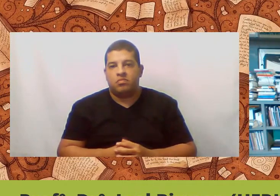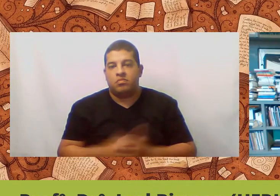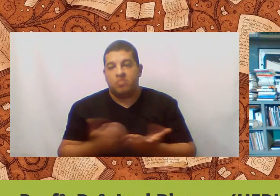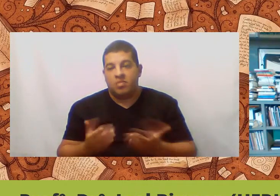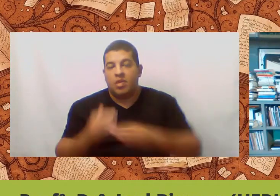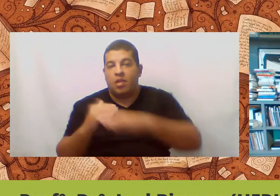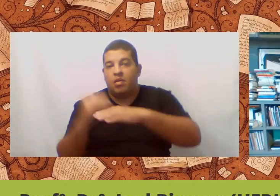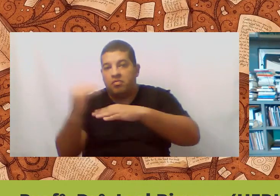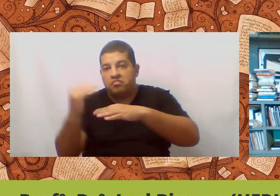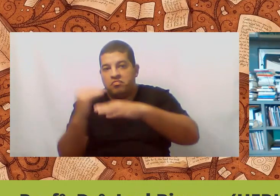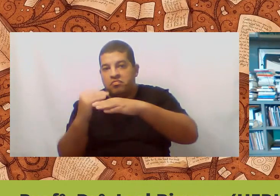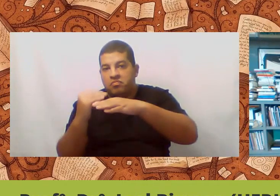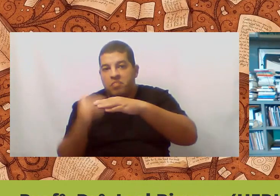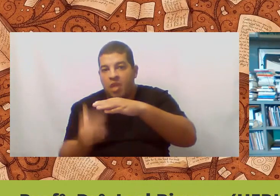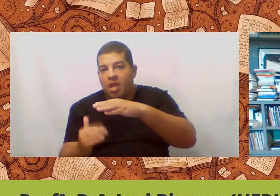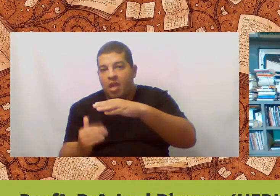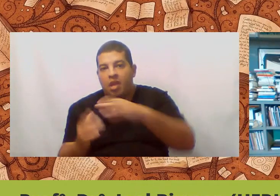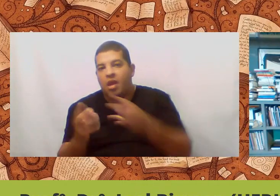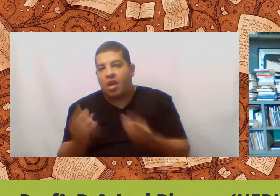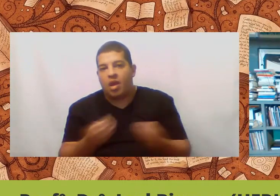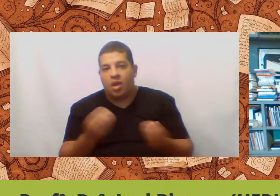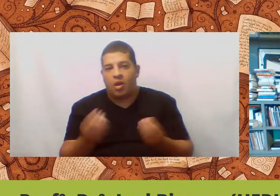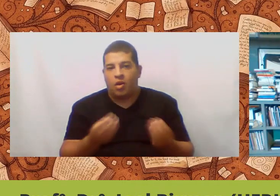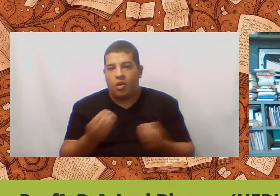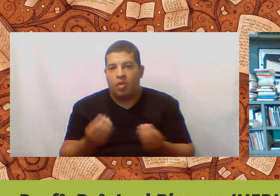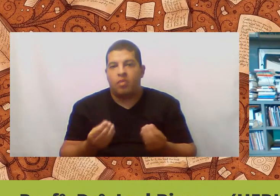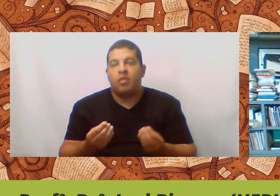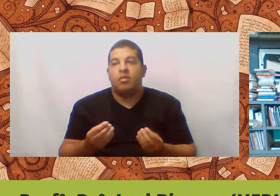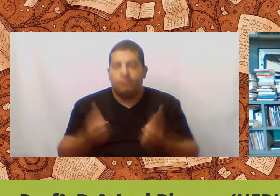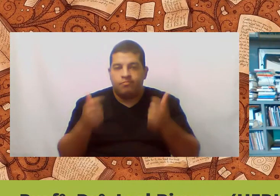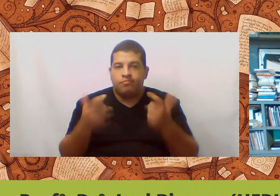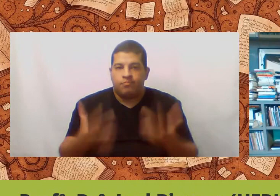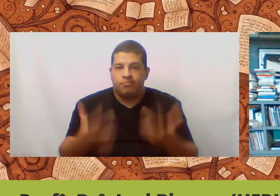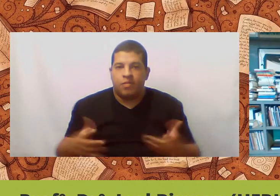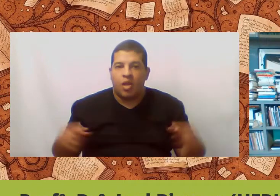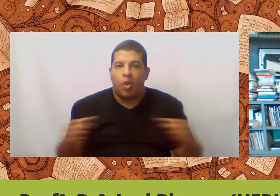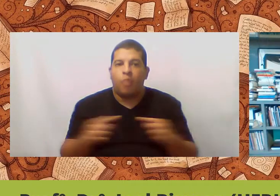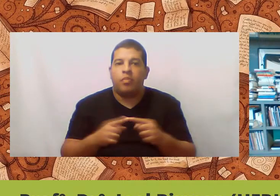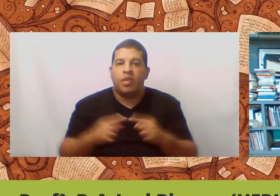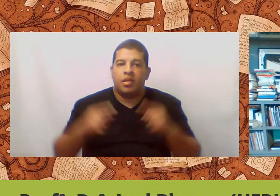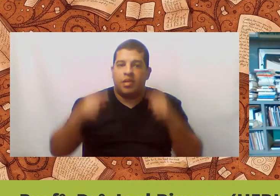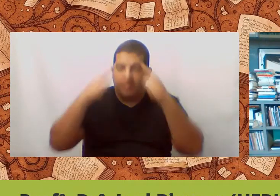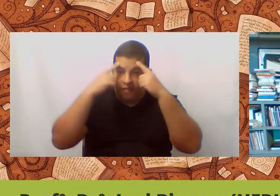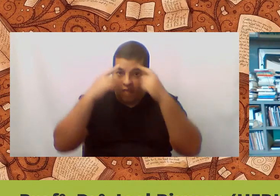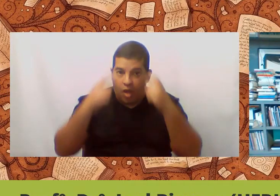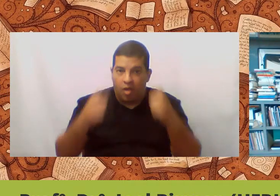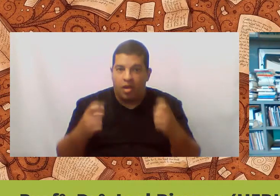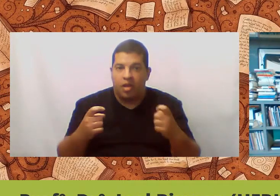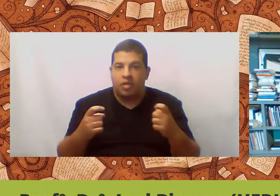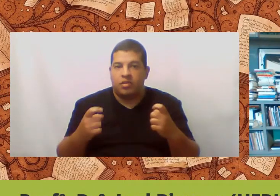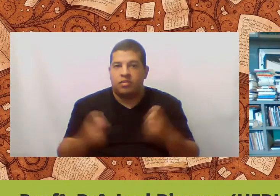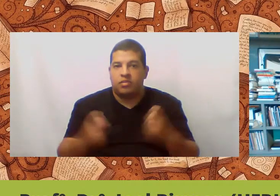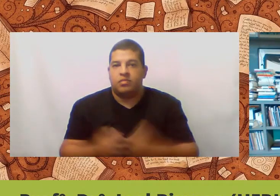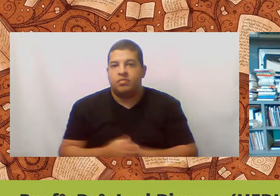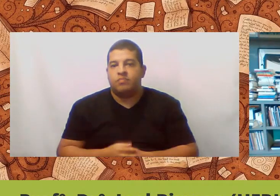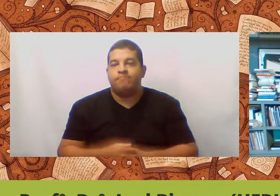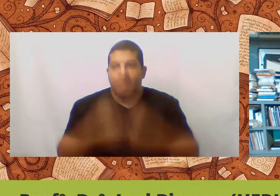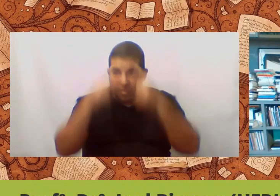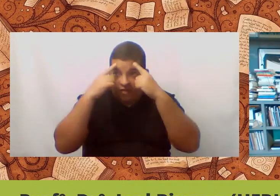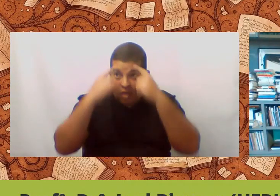hierarquia, evidentemente, está falando de violência, né? Então, a violência é um tema